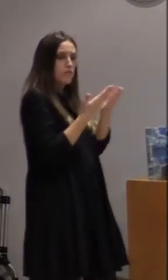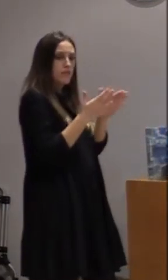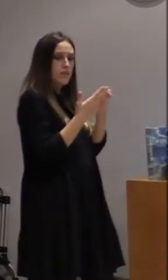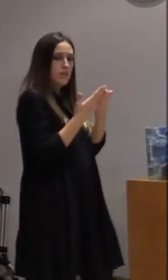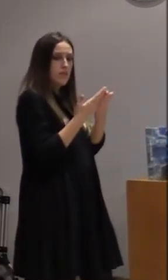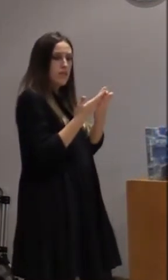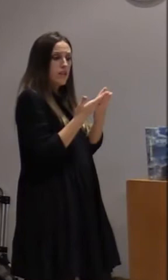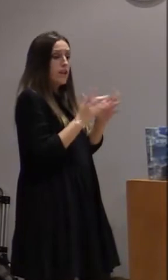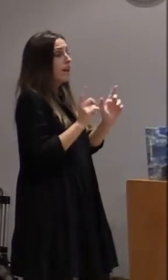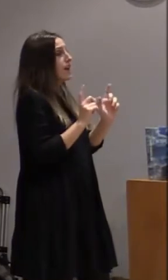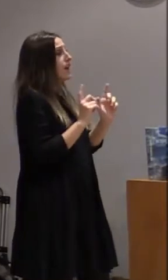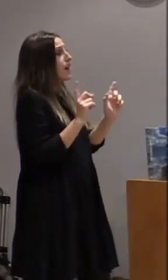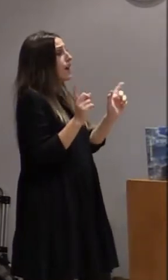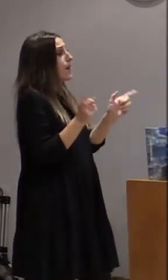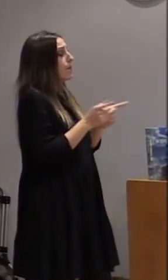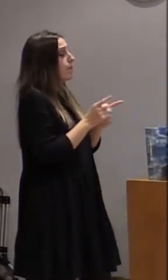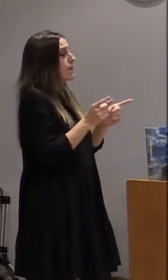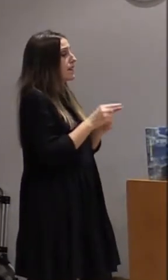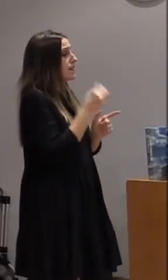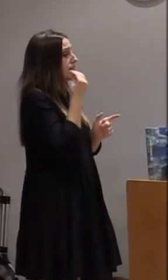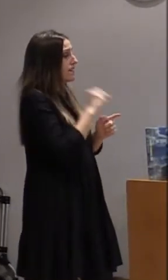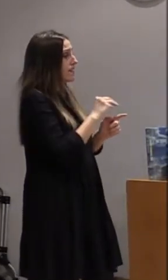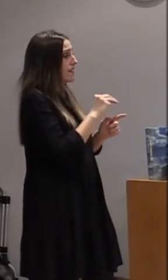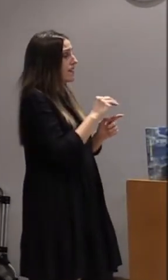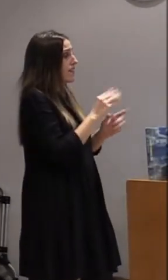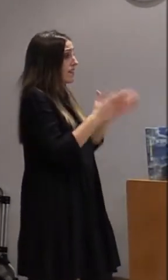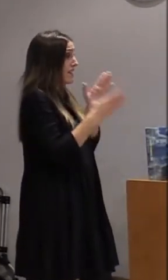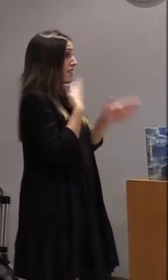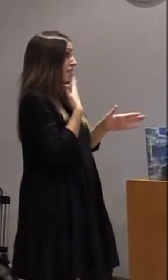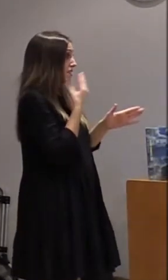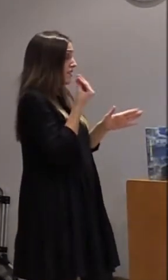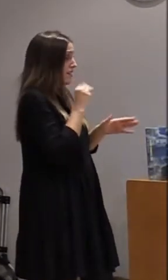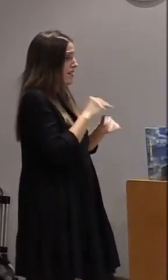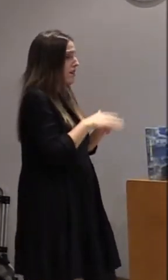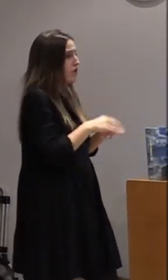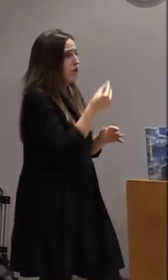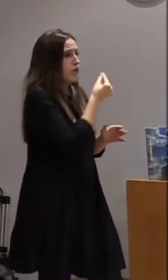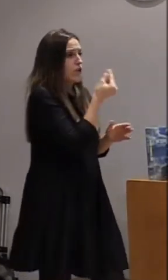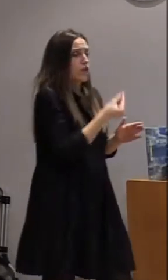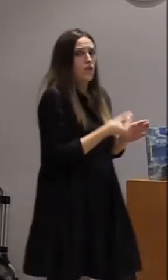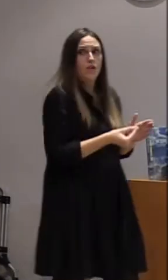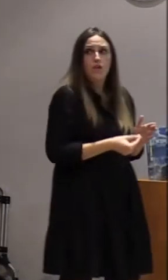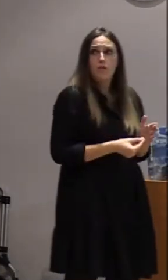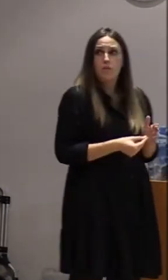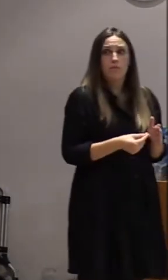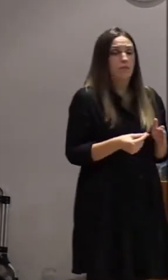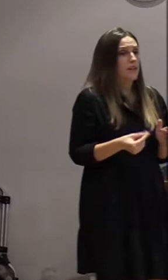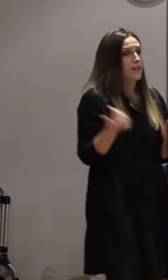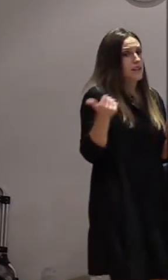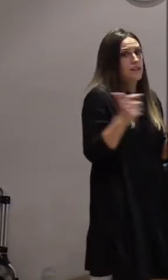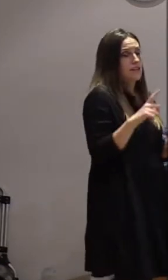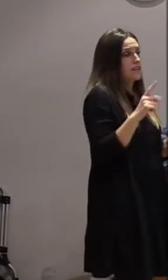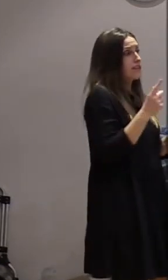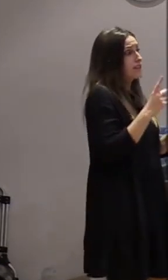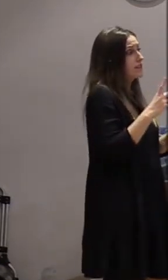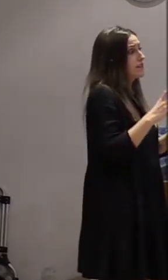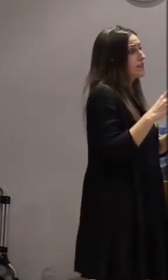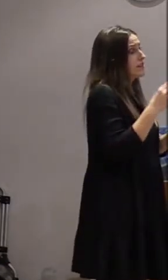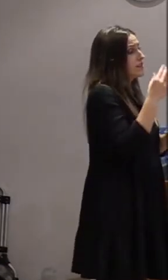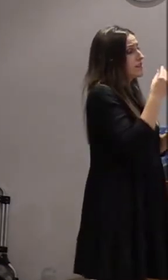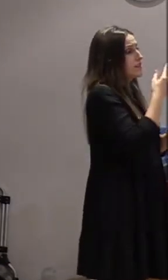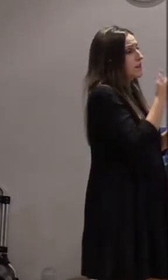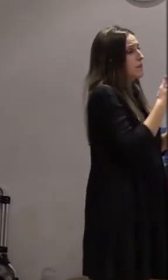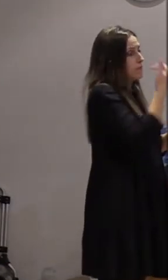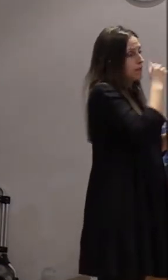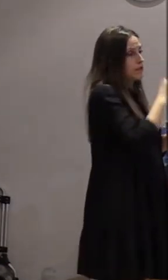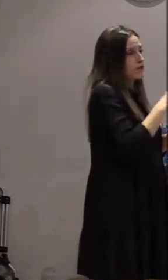la pequeña edad de hielo. Voy a hablar un poco de ese periodo frío de la historia. Lo pinta Peter Bruegel el Viejo. Es un